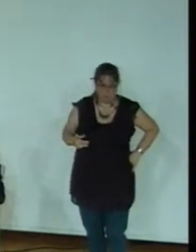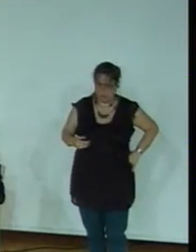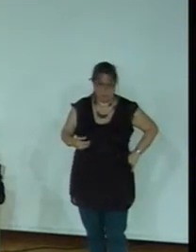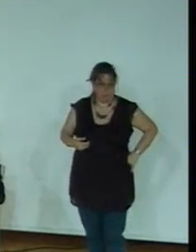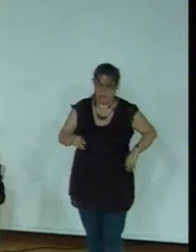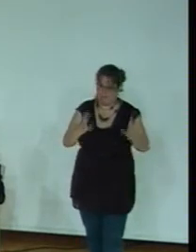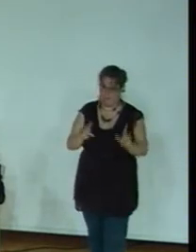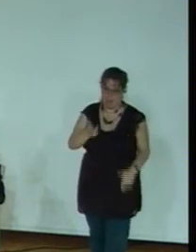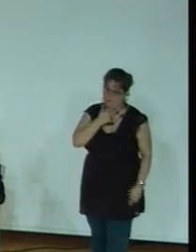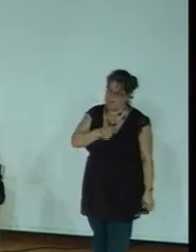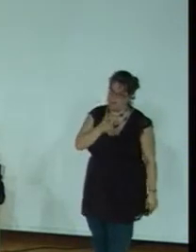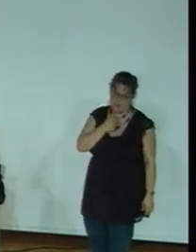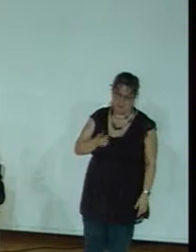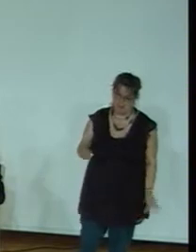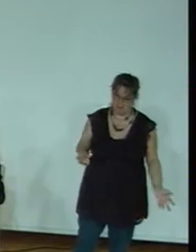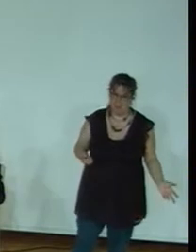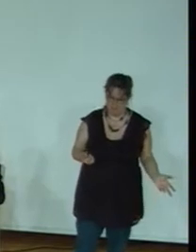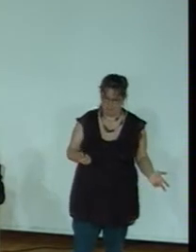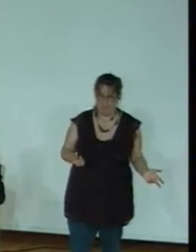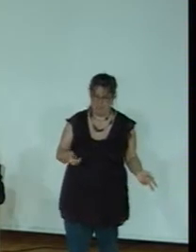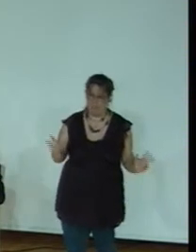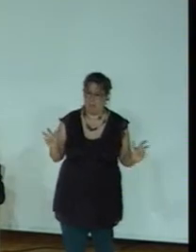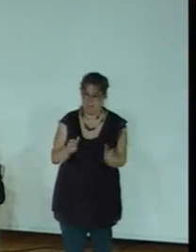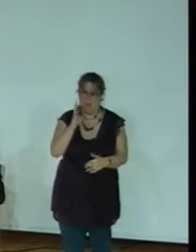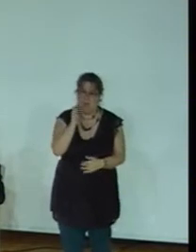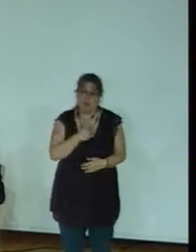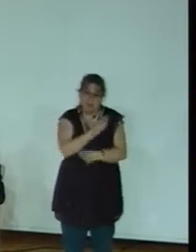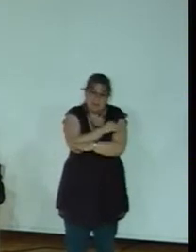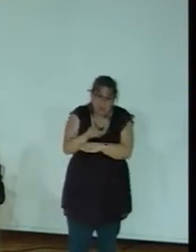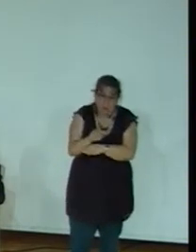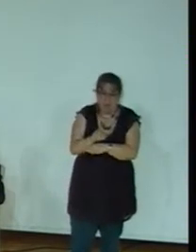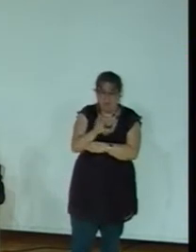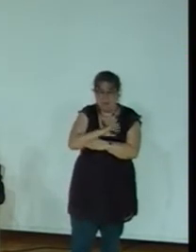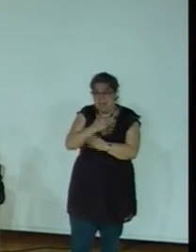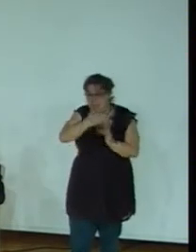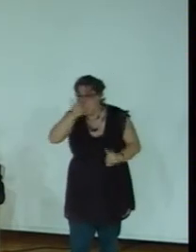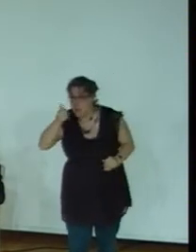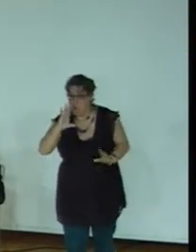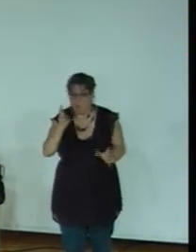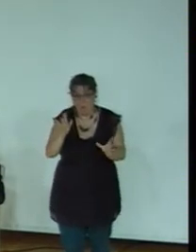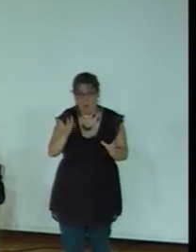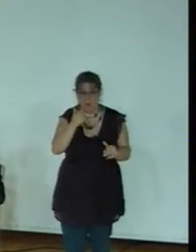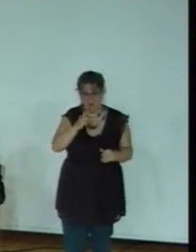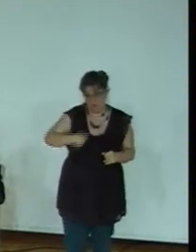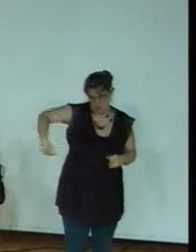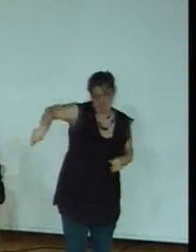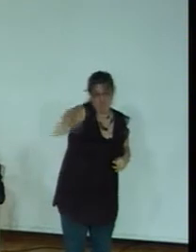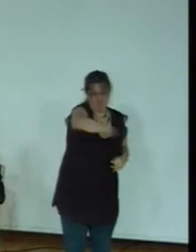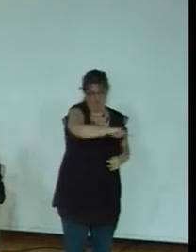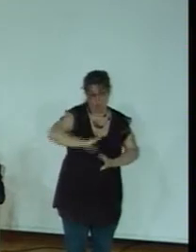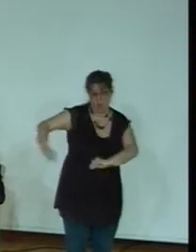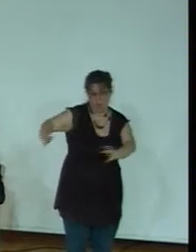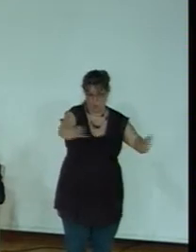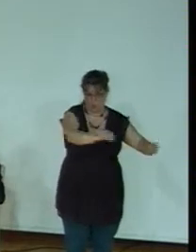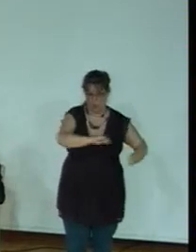ça qu'une des façons de faire progresser la sécurité, c'est de faire progresser les compétences en informatique de la population. Alors quand je dis